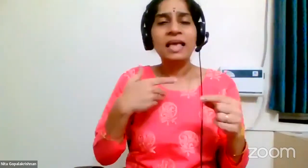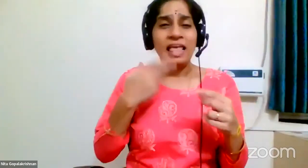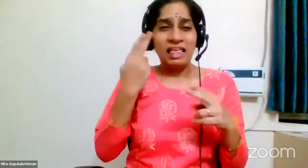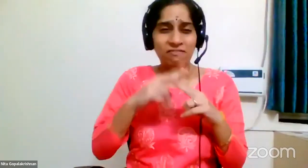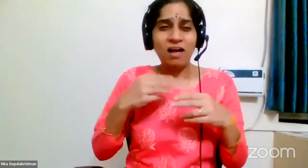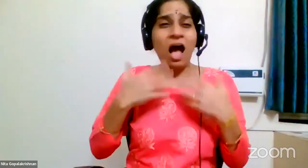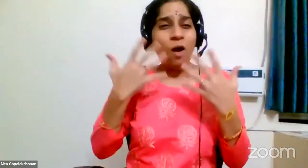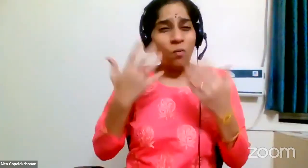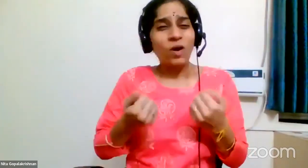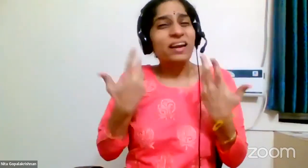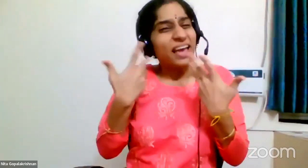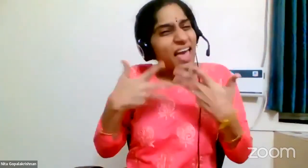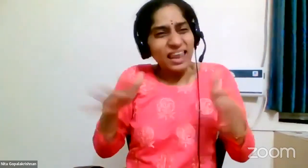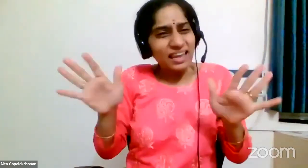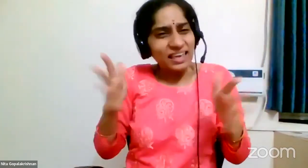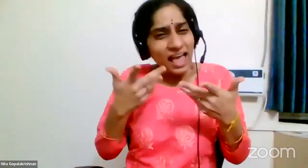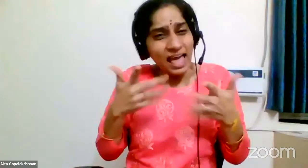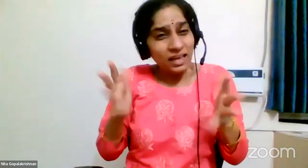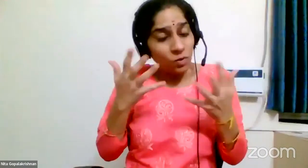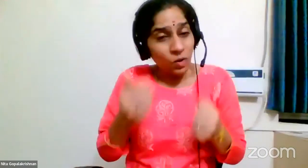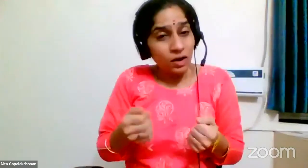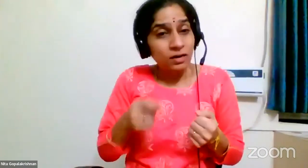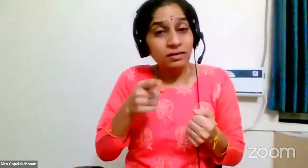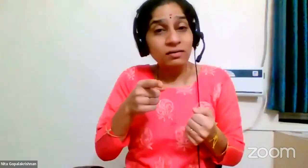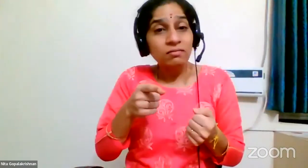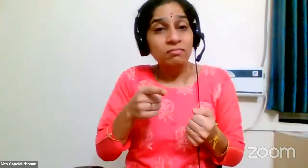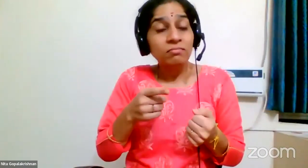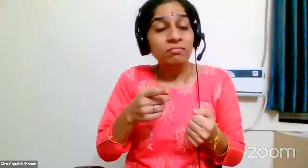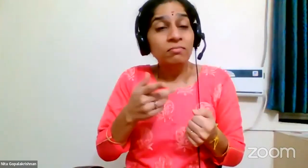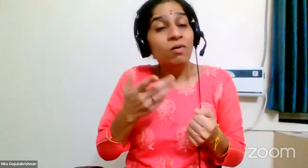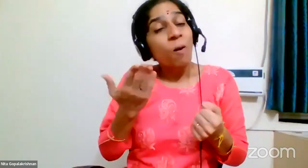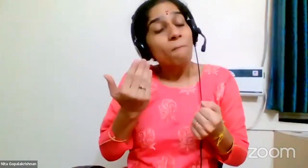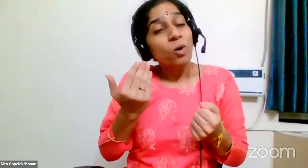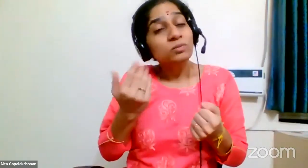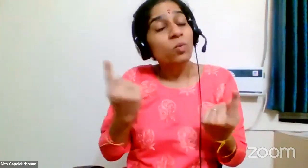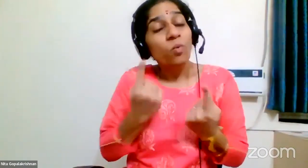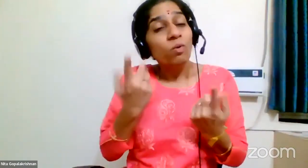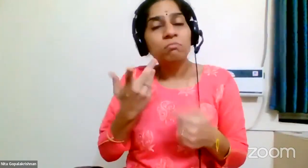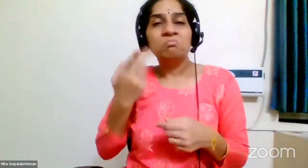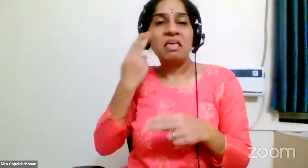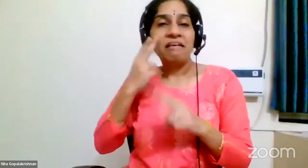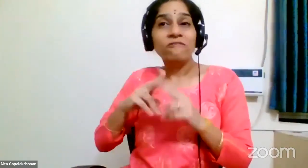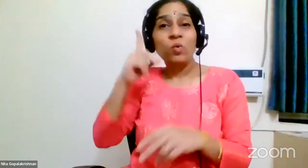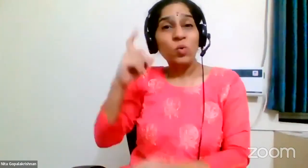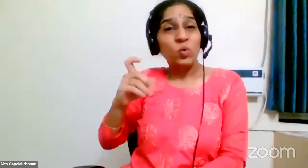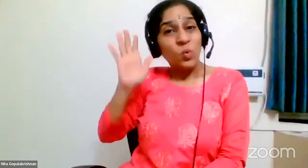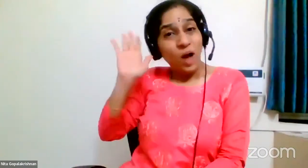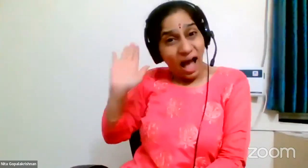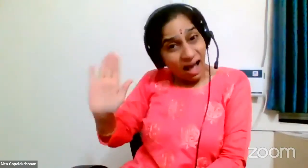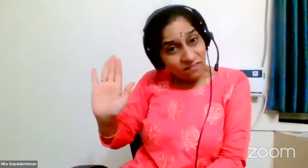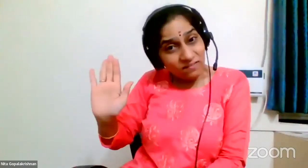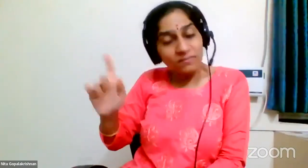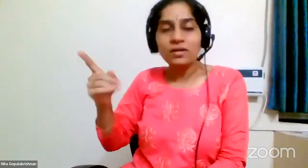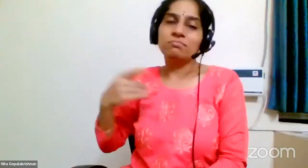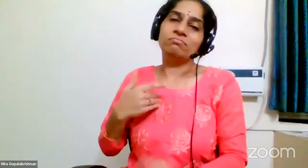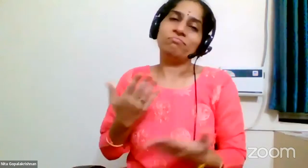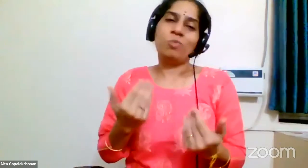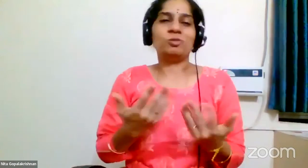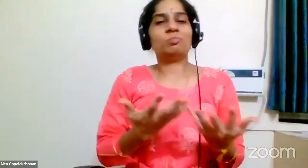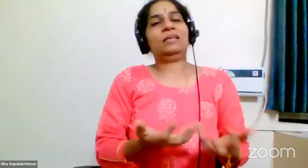सिर्फ गुरु कृपा मिल जाए, अगर गुरु की कृपा मिल गई तो सब कुछ जो है सरल रूप से मुझे प्राप्त हो